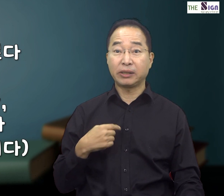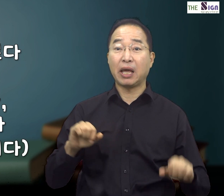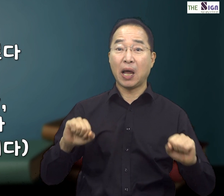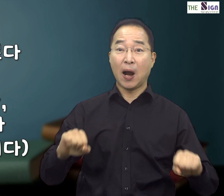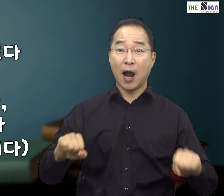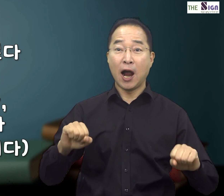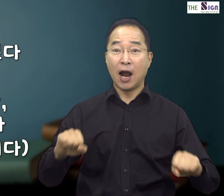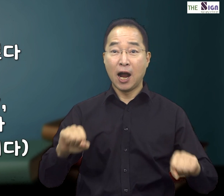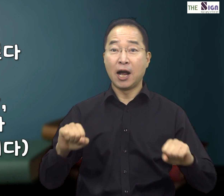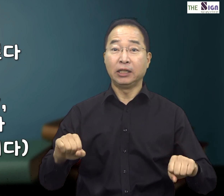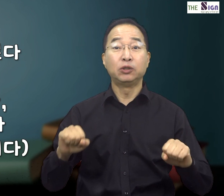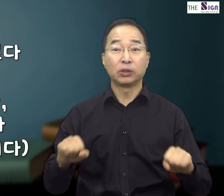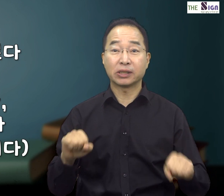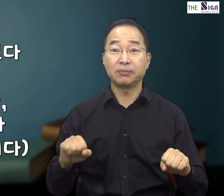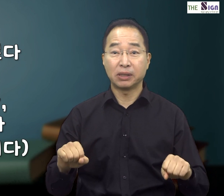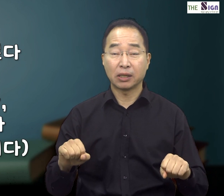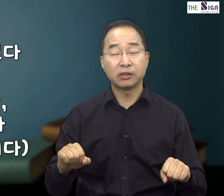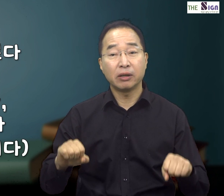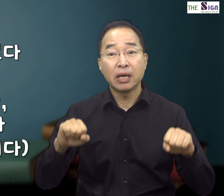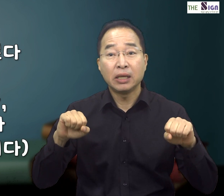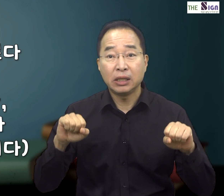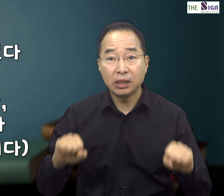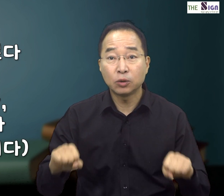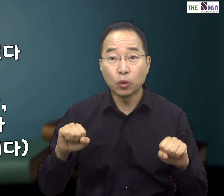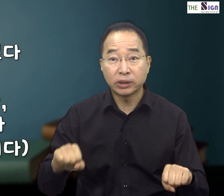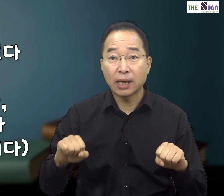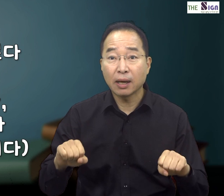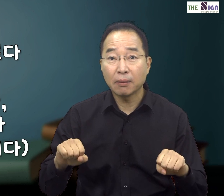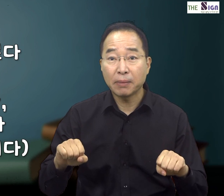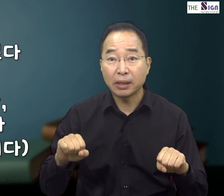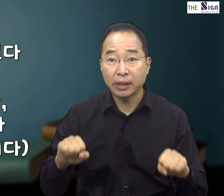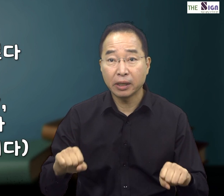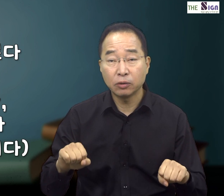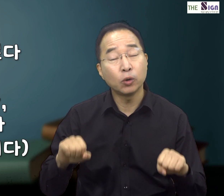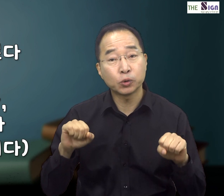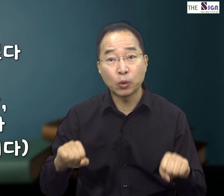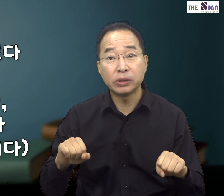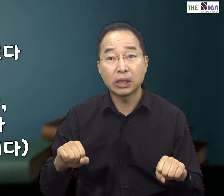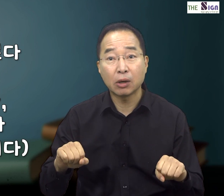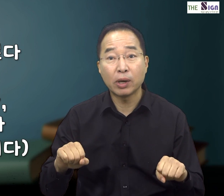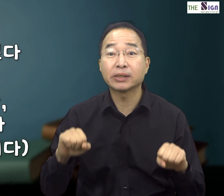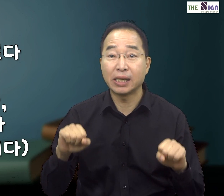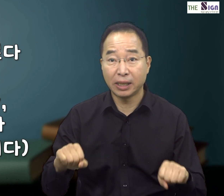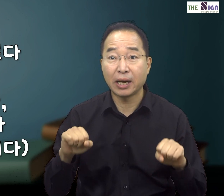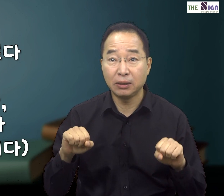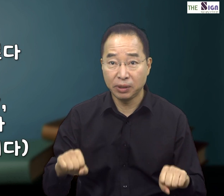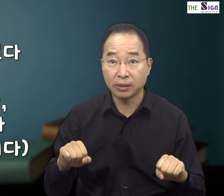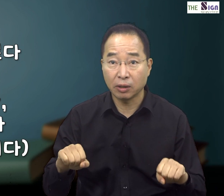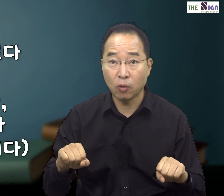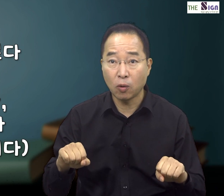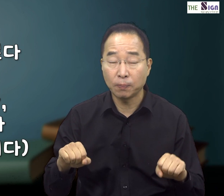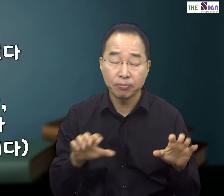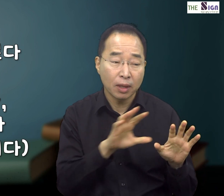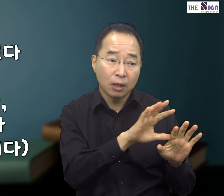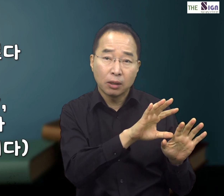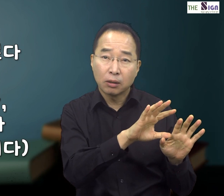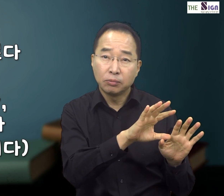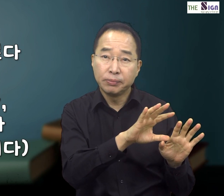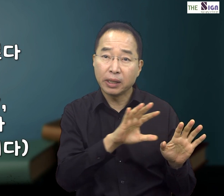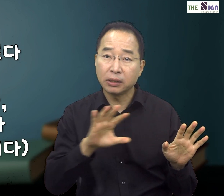때 이 동작 씁니다. 그래서 이 동작만 해도 존재와 살다라는 의미가 되고 그 문맥의